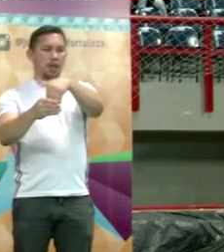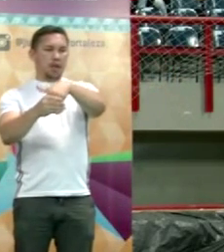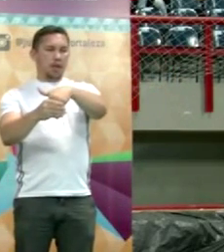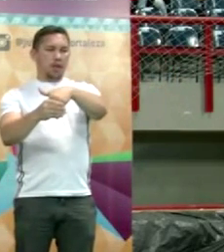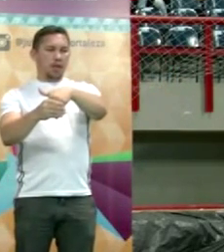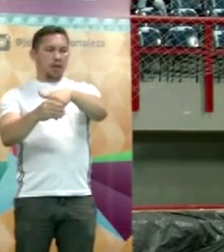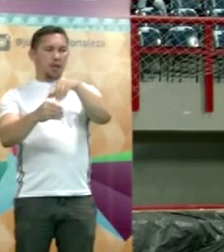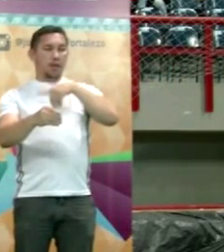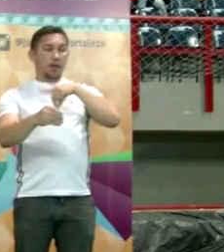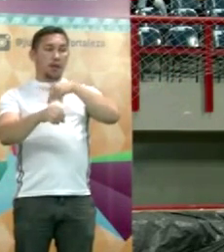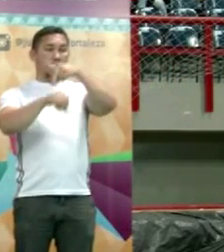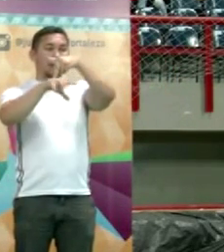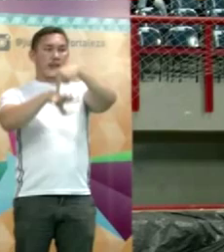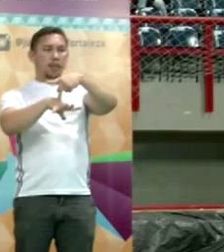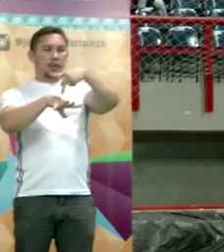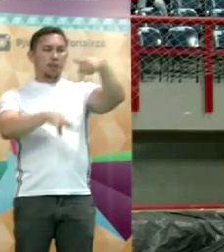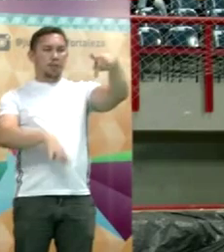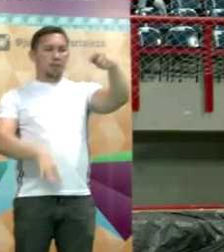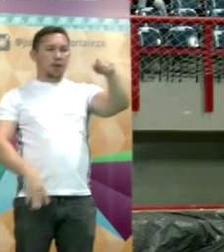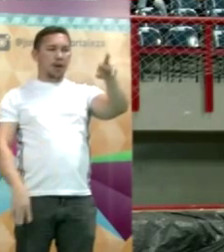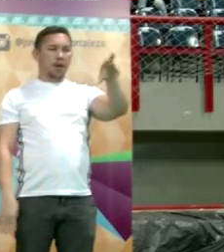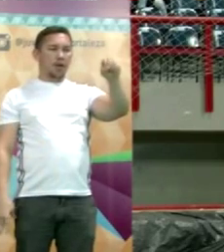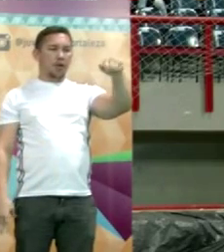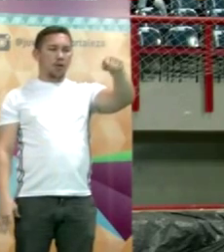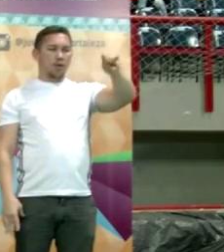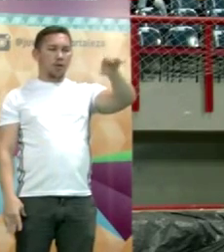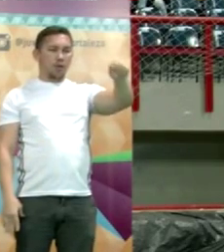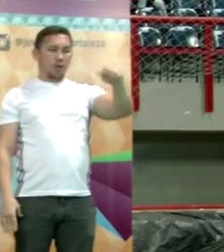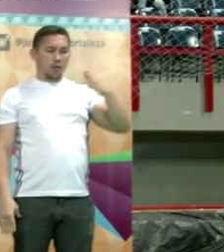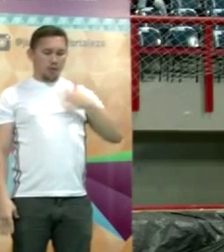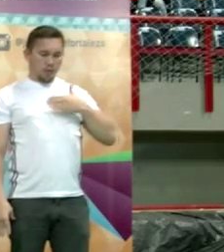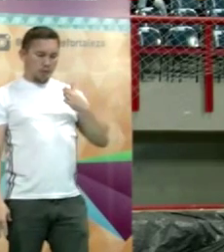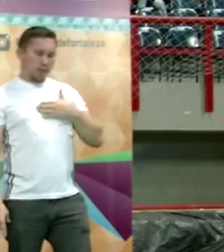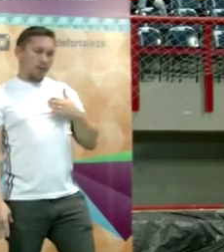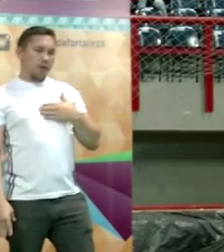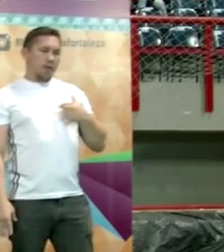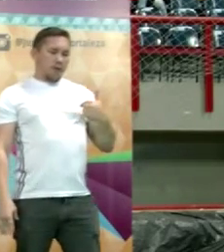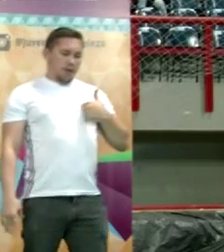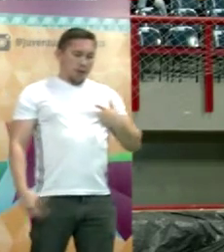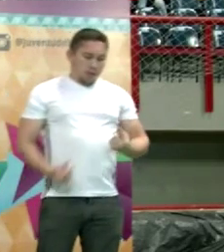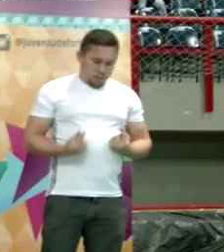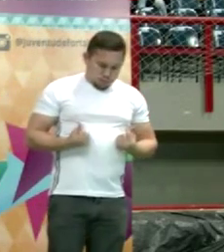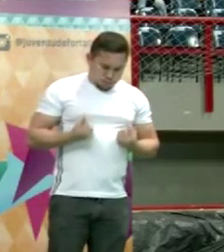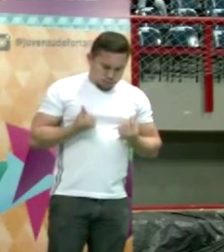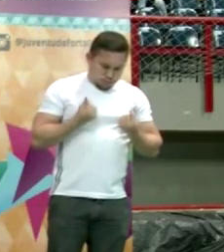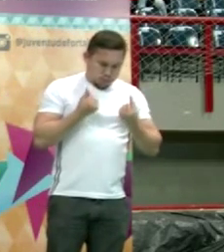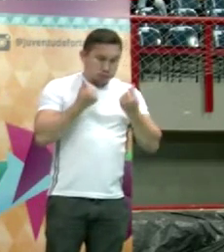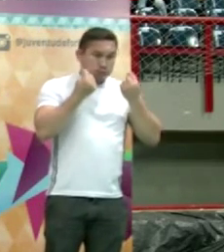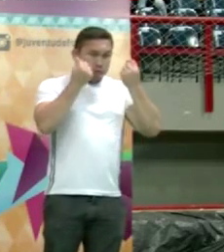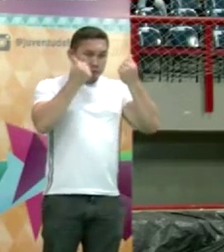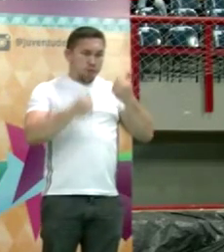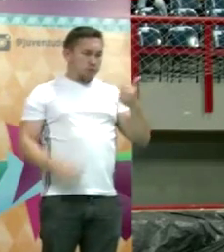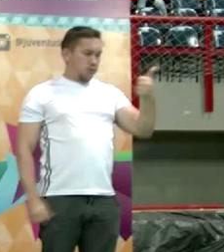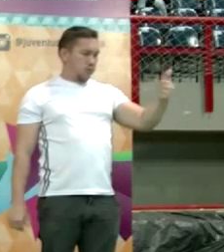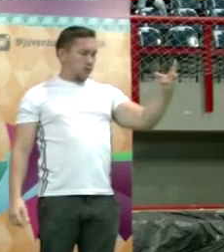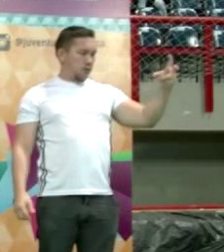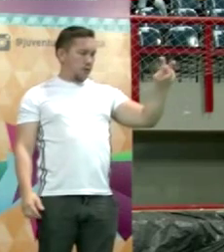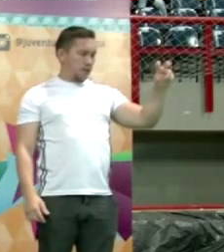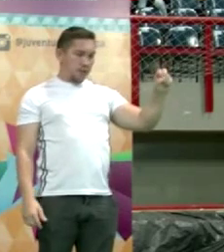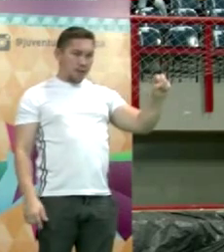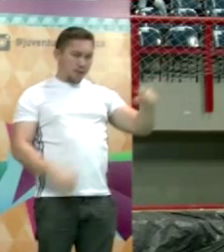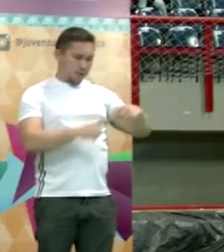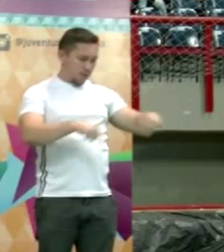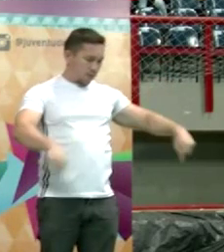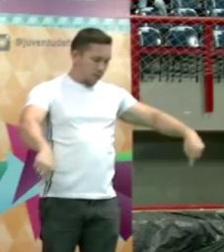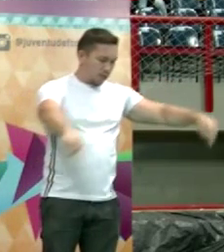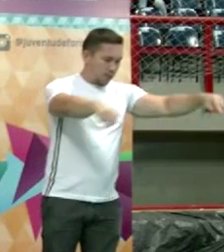de paróquia. Escute. Eu sou um cara muito estribado. Eu tenho 150